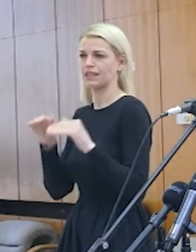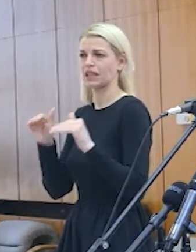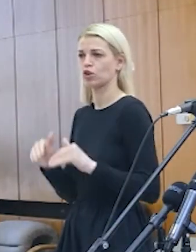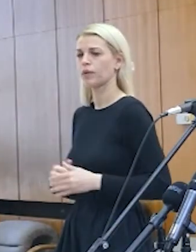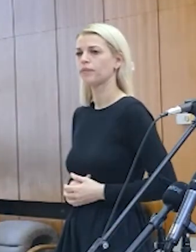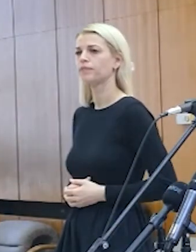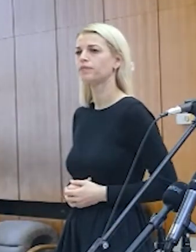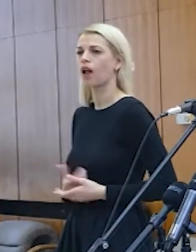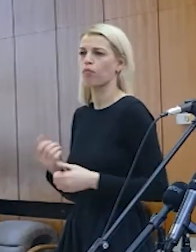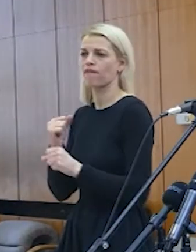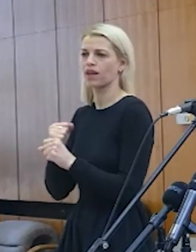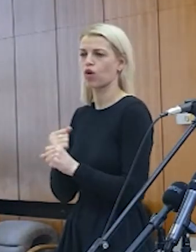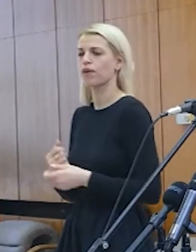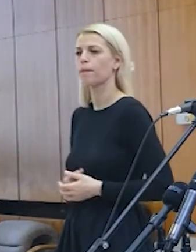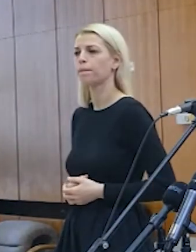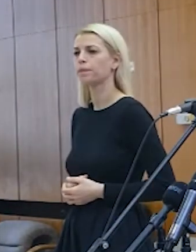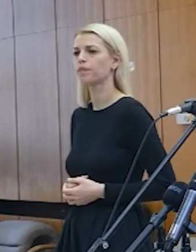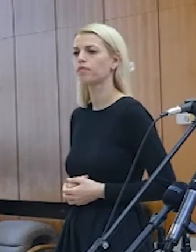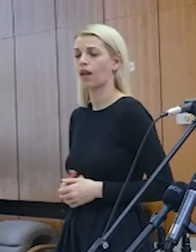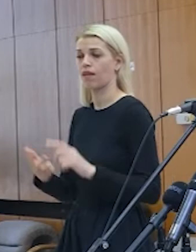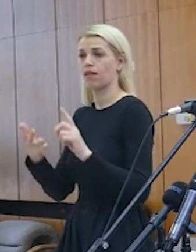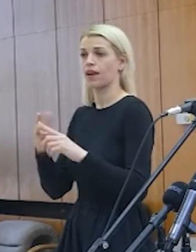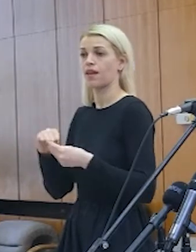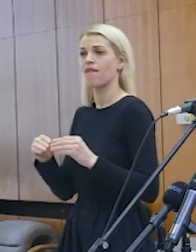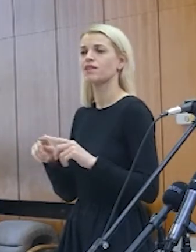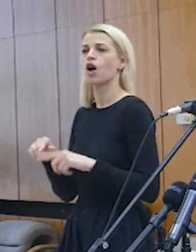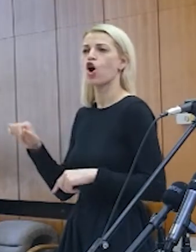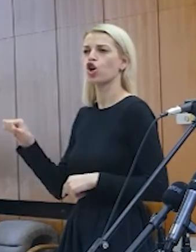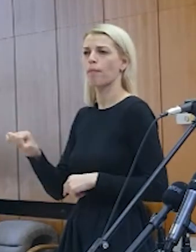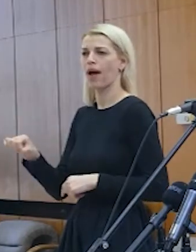No a tretia vec je ropa.